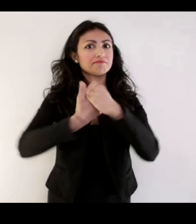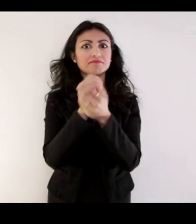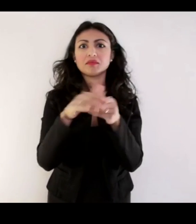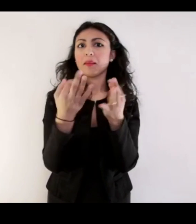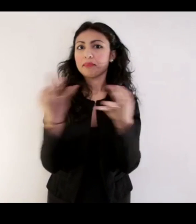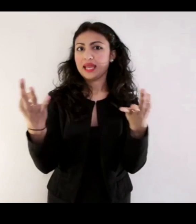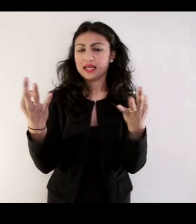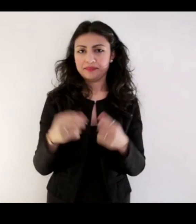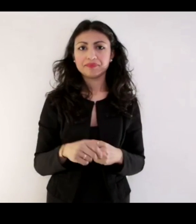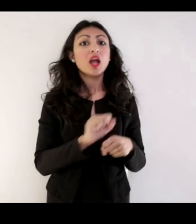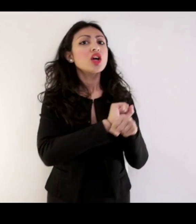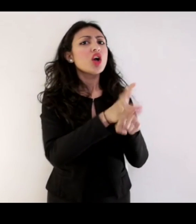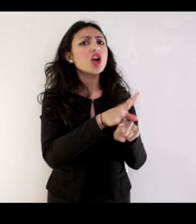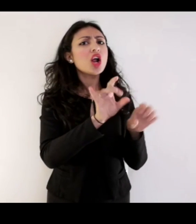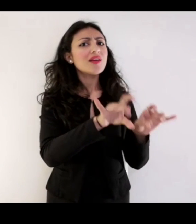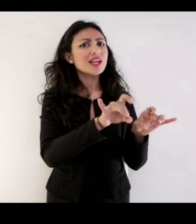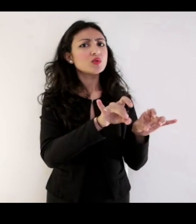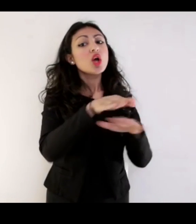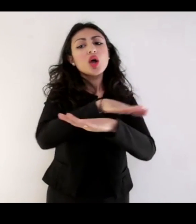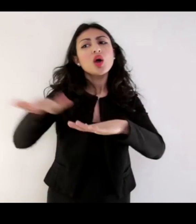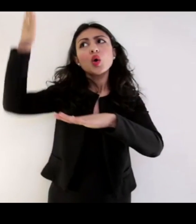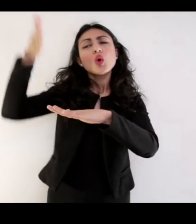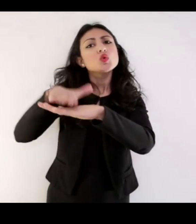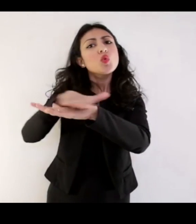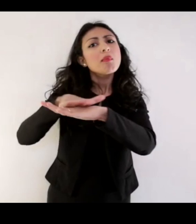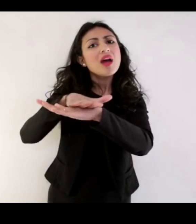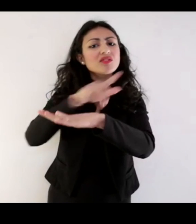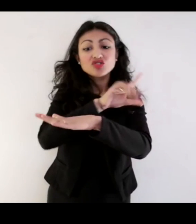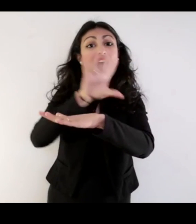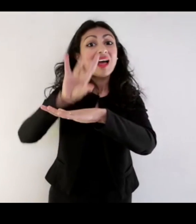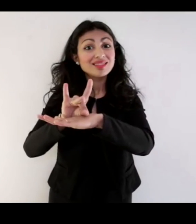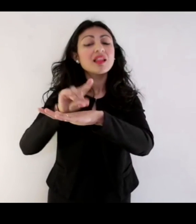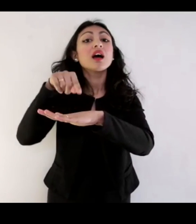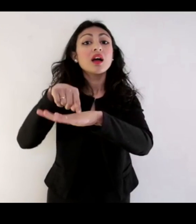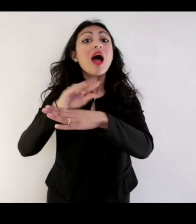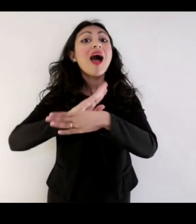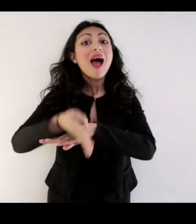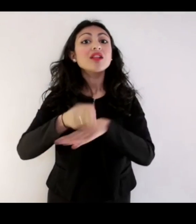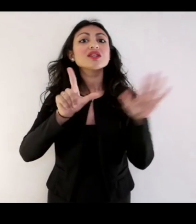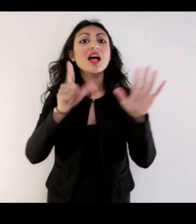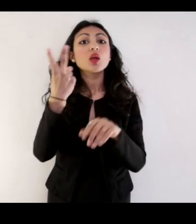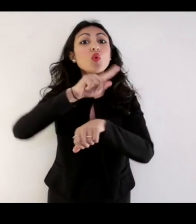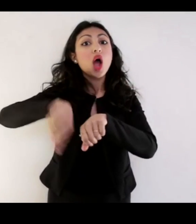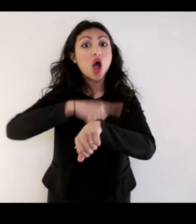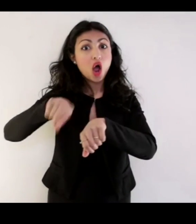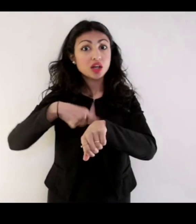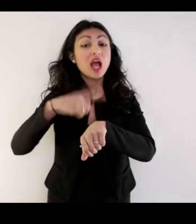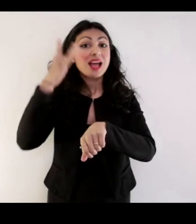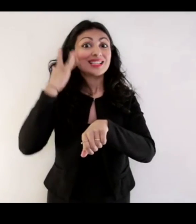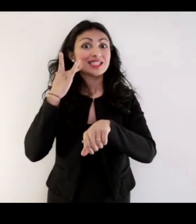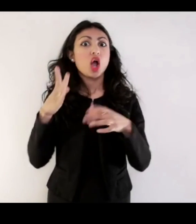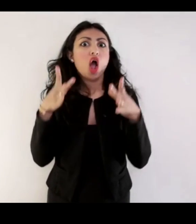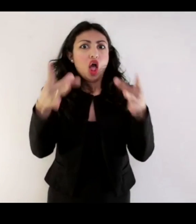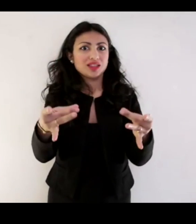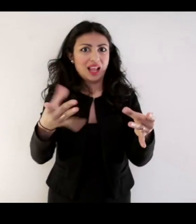di fare altre cose. Questo virus ha una sopravvivenza sulle superfici molto più lunga del virus dell'influenza, quindi fino a 72 ore. E